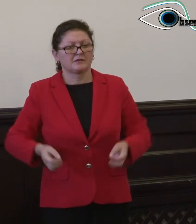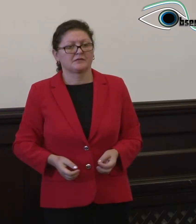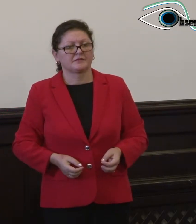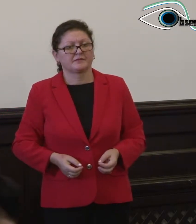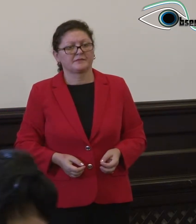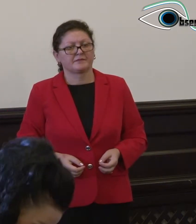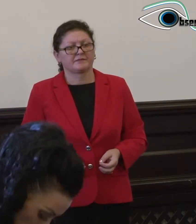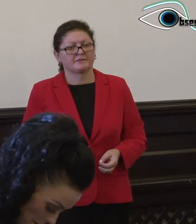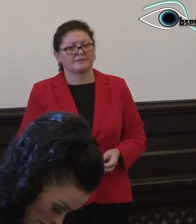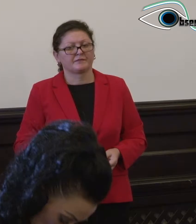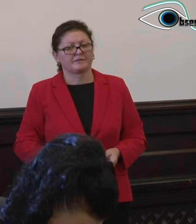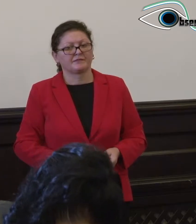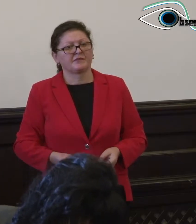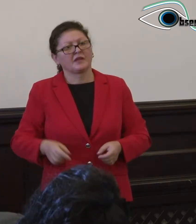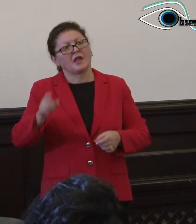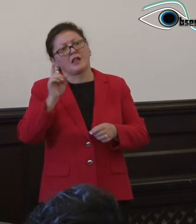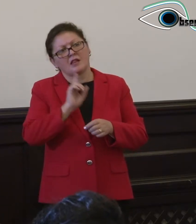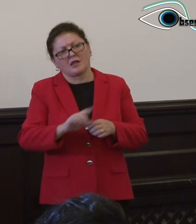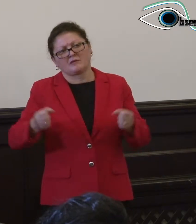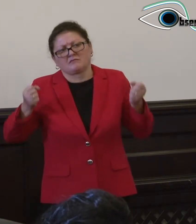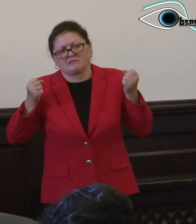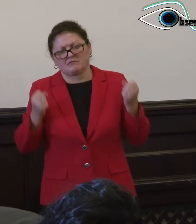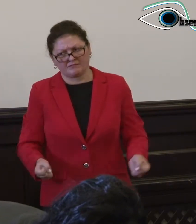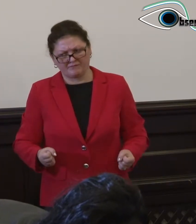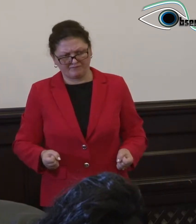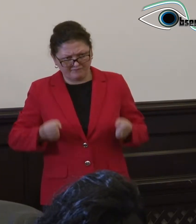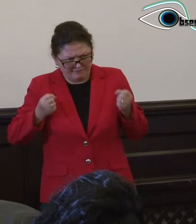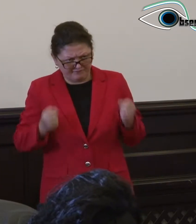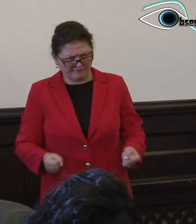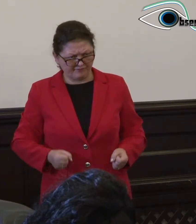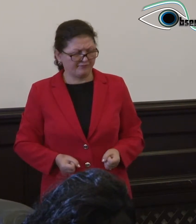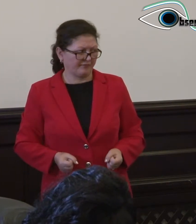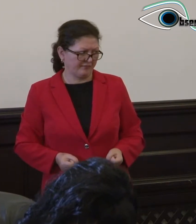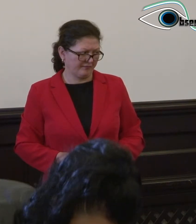fost extrem de dificil, nu numai pentru că